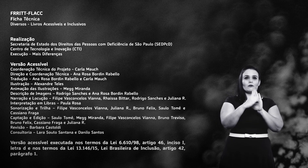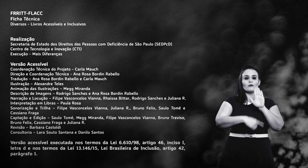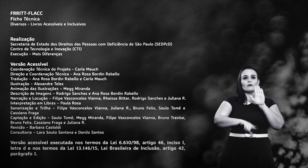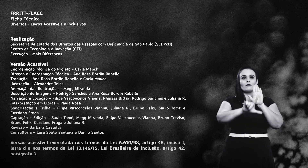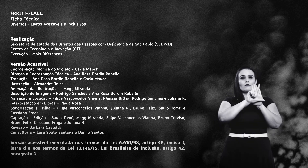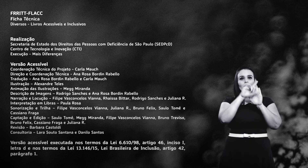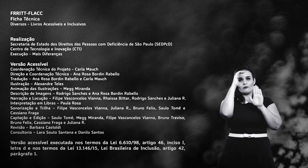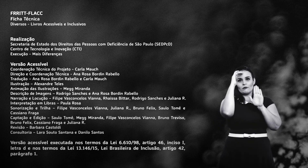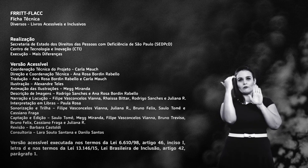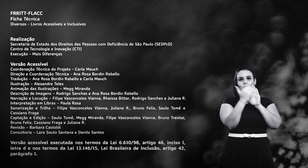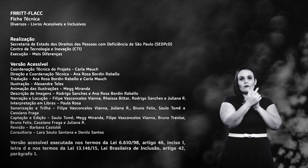D, e nos termos da Lei